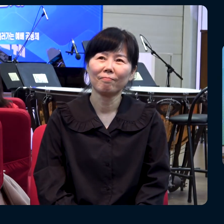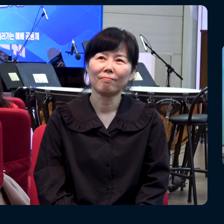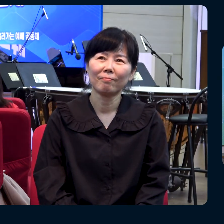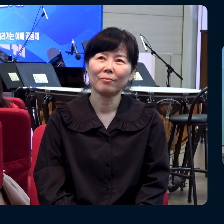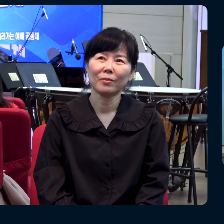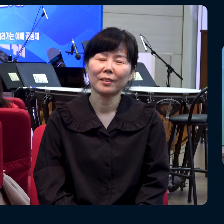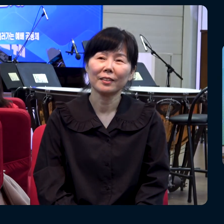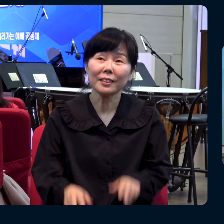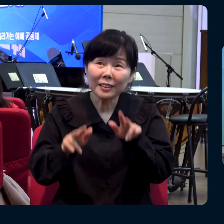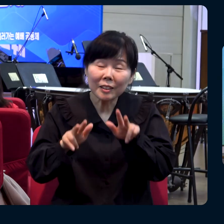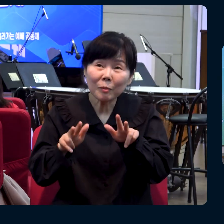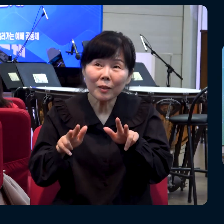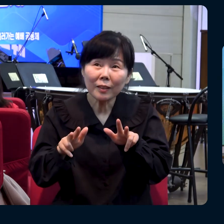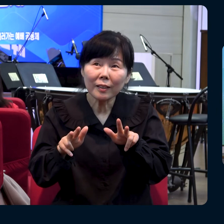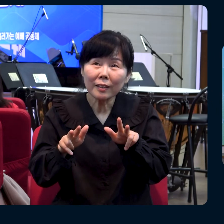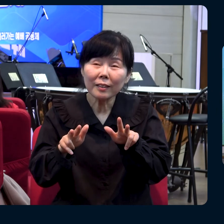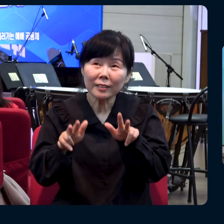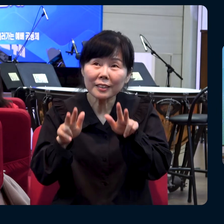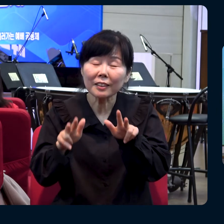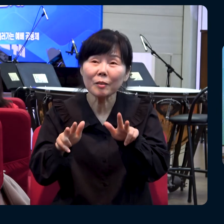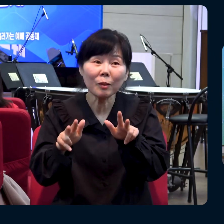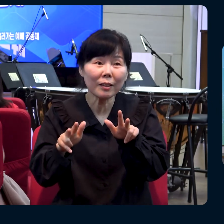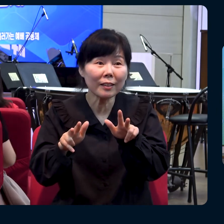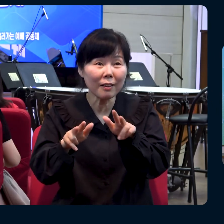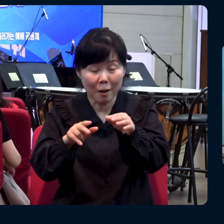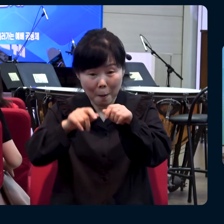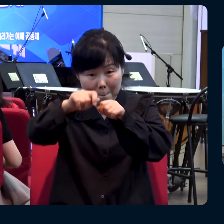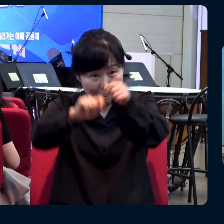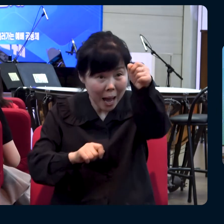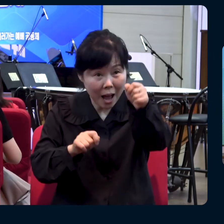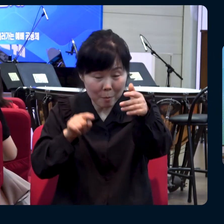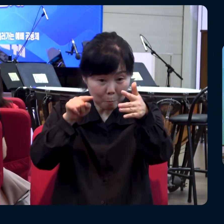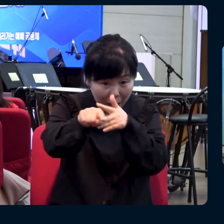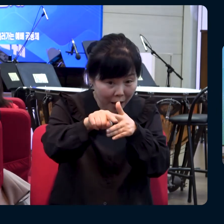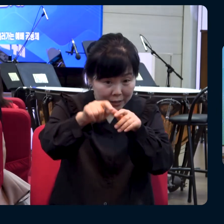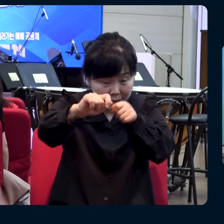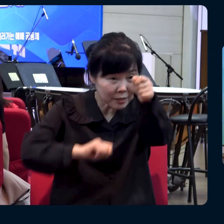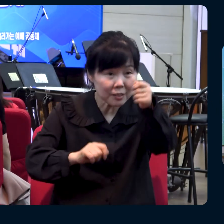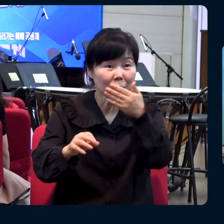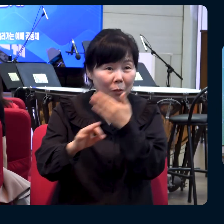요번에 이거를 찢으면 내가 10만 원 줄게.